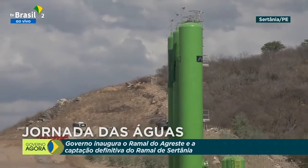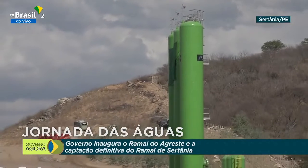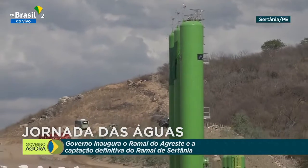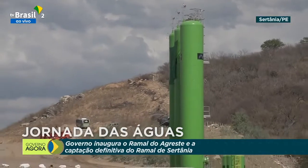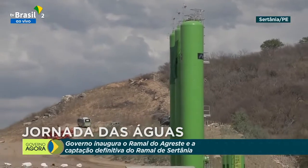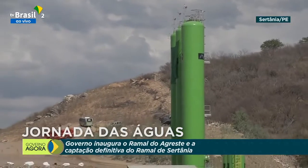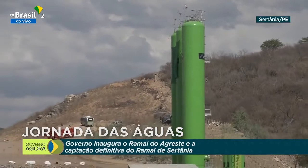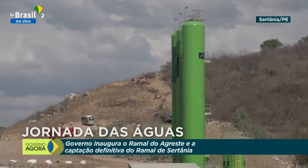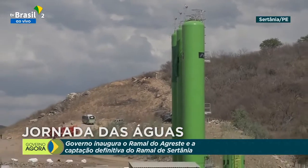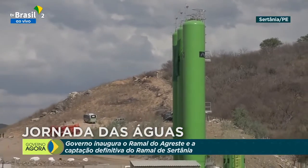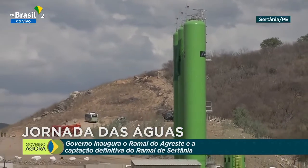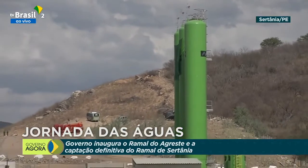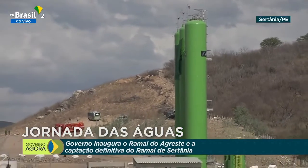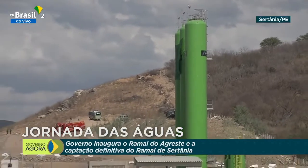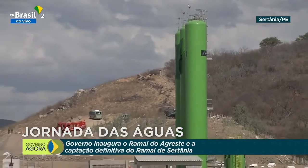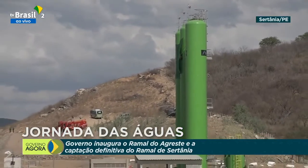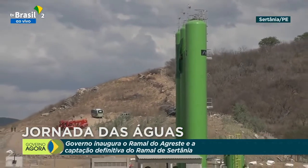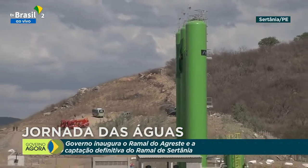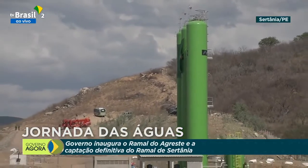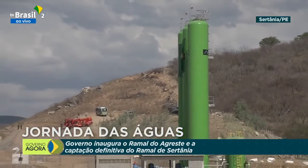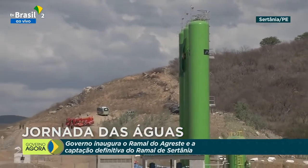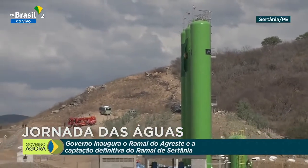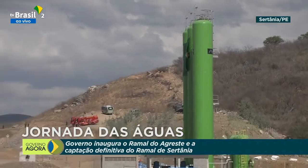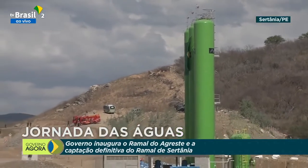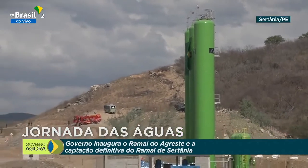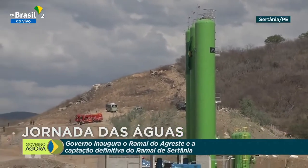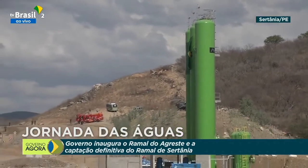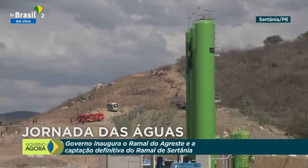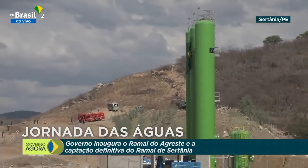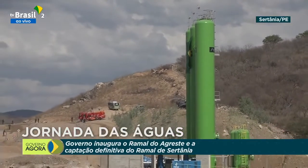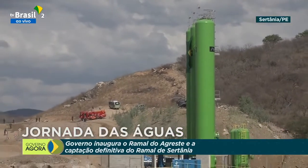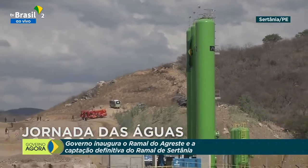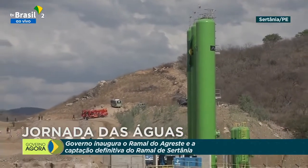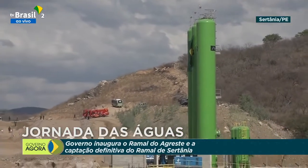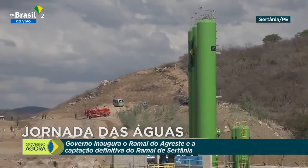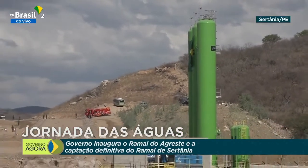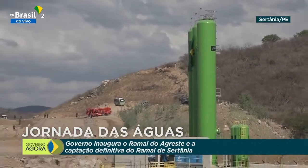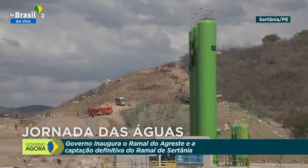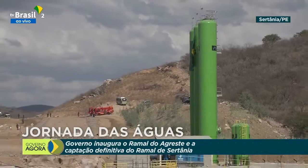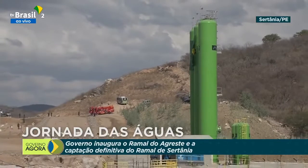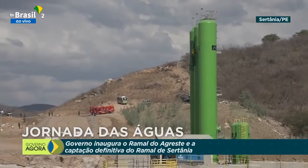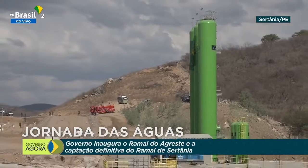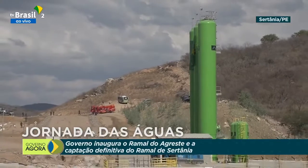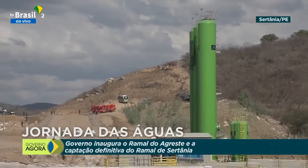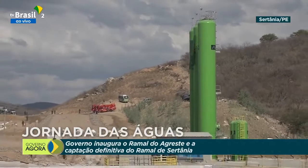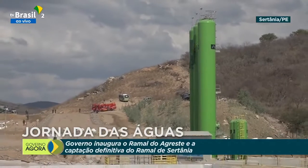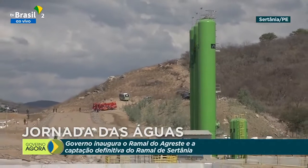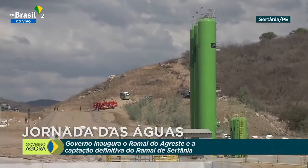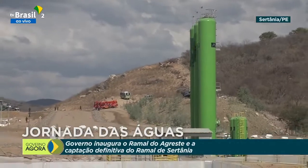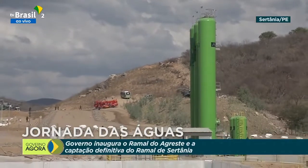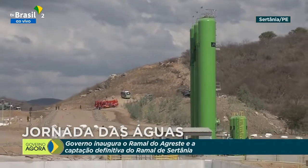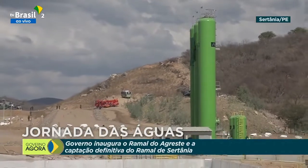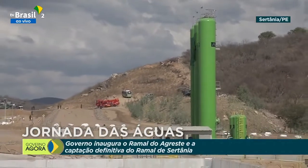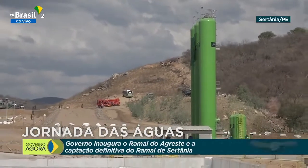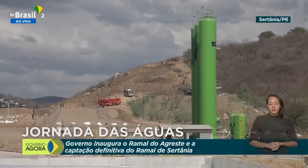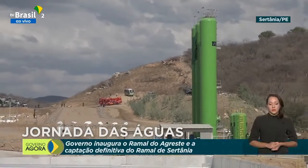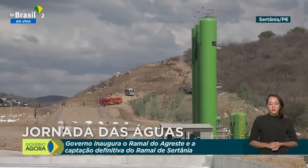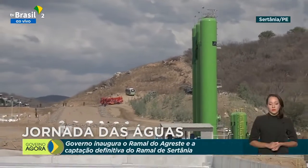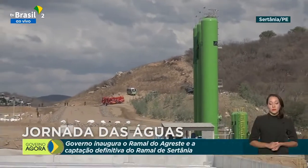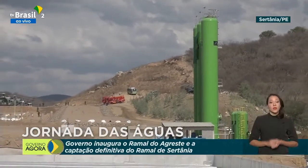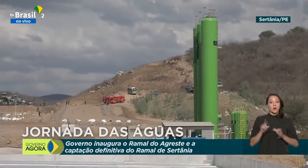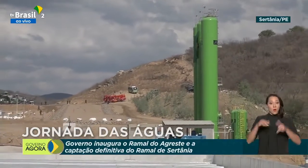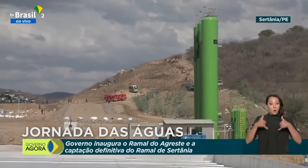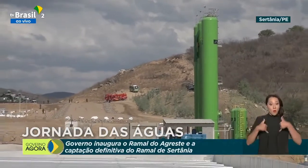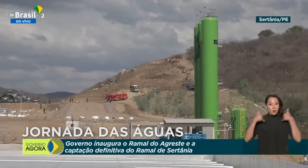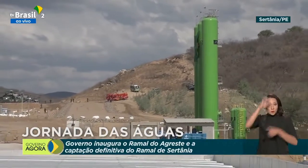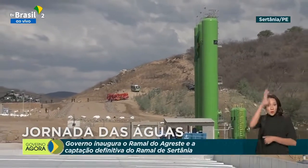magnitude desta obra de engenharia. Eu quero aqui parabenizar os engenheiros, os operários que trabalharam nessa obra. É um orgulho para o